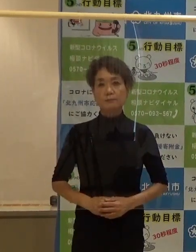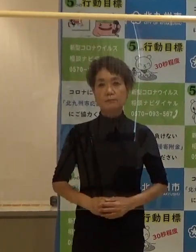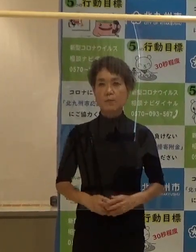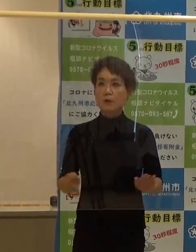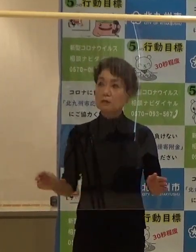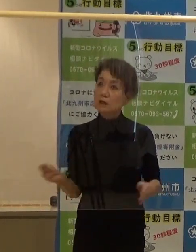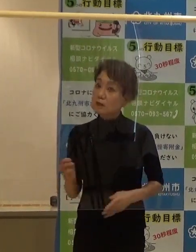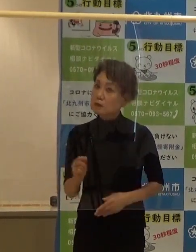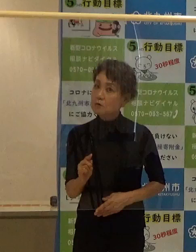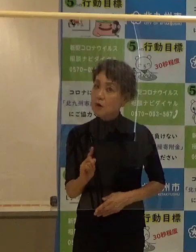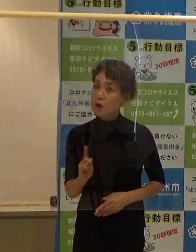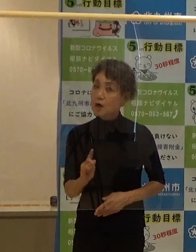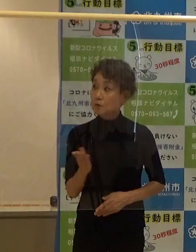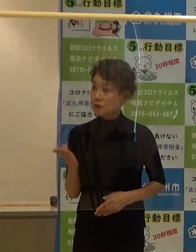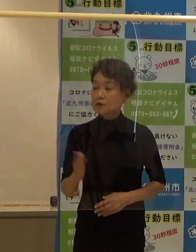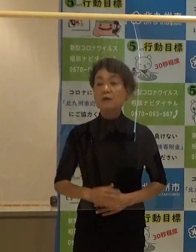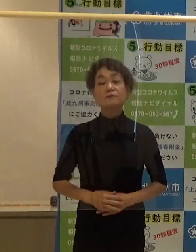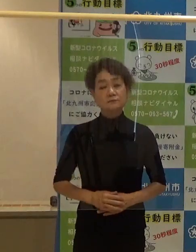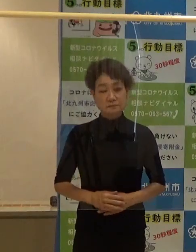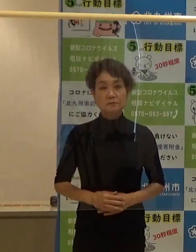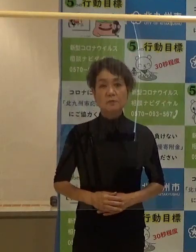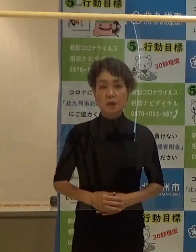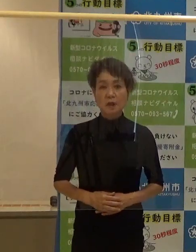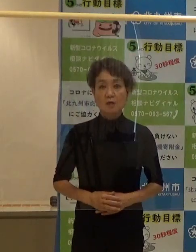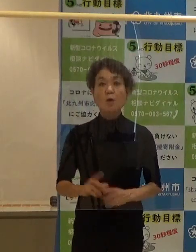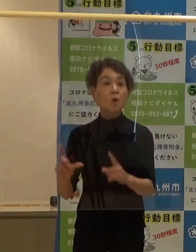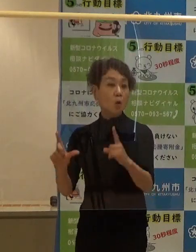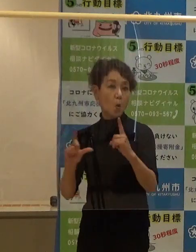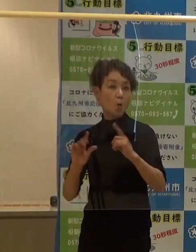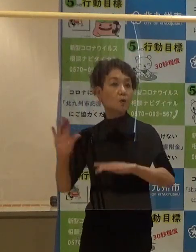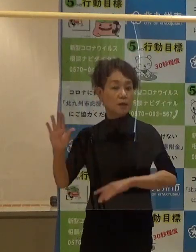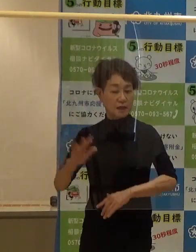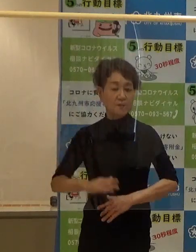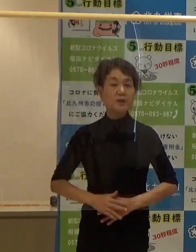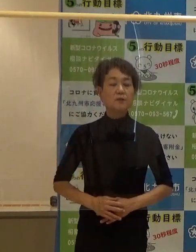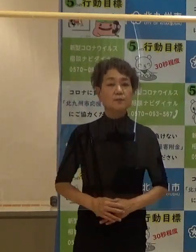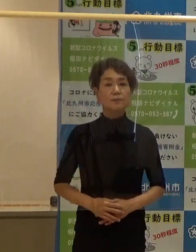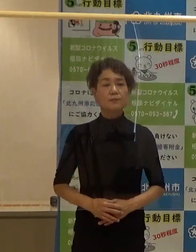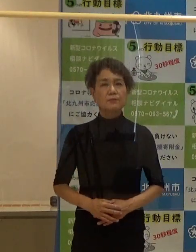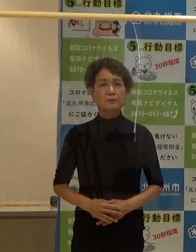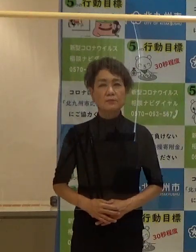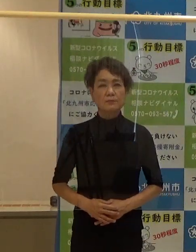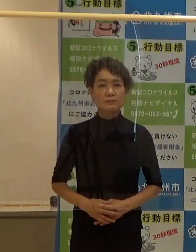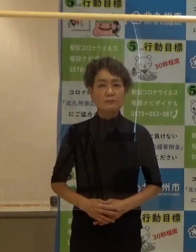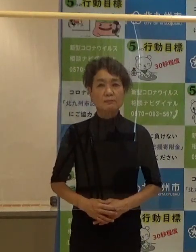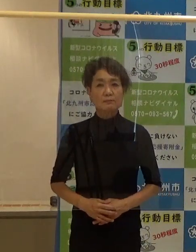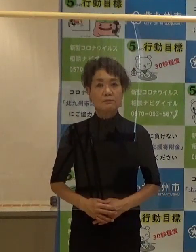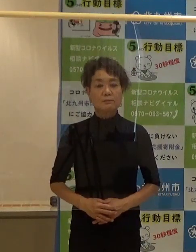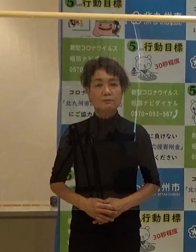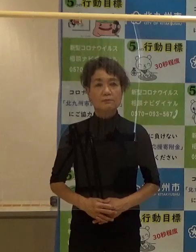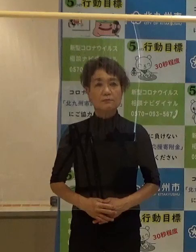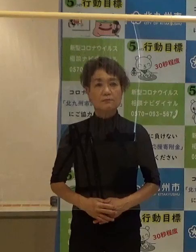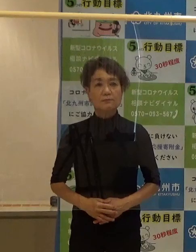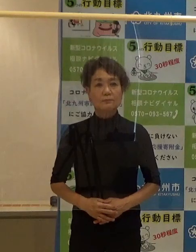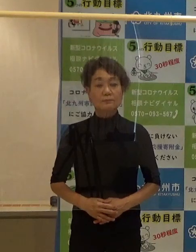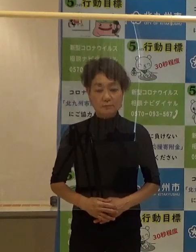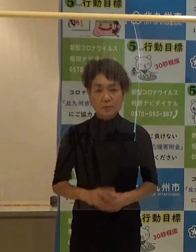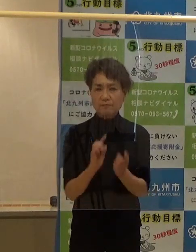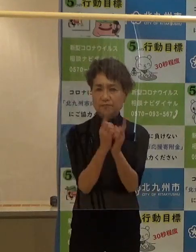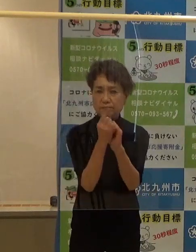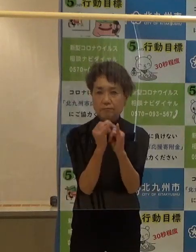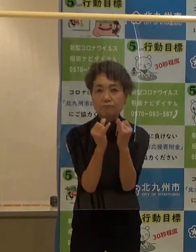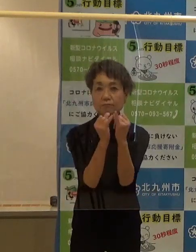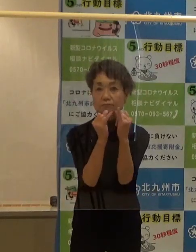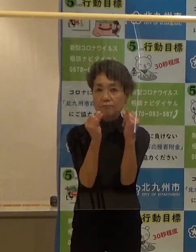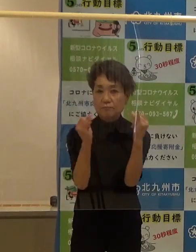近そうでよろしい、そういう報告でございました。で、まあ、そういうふうに濃厚接触者の